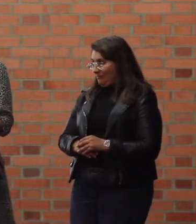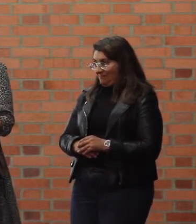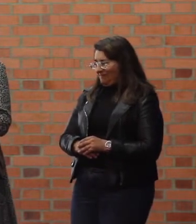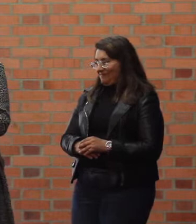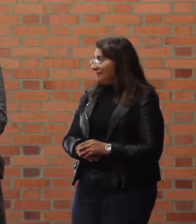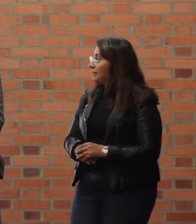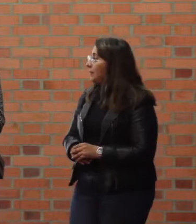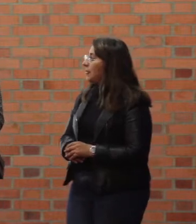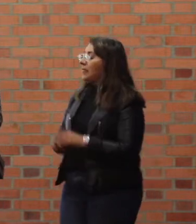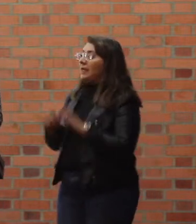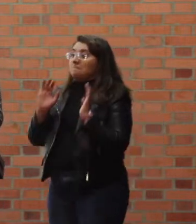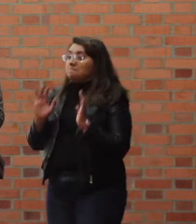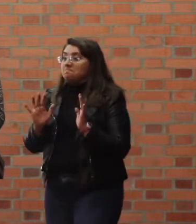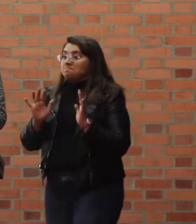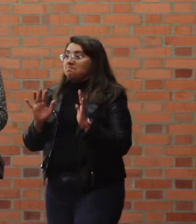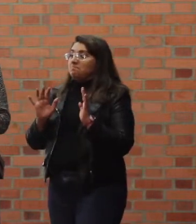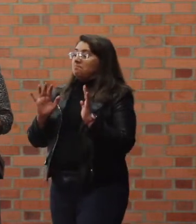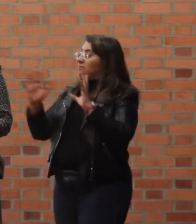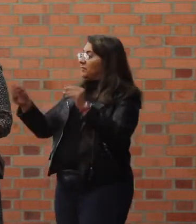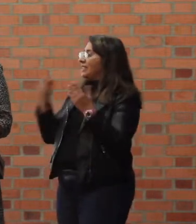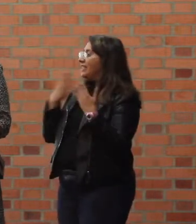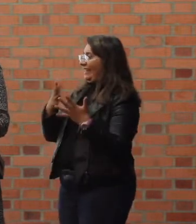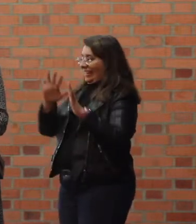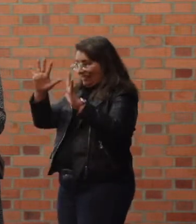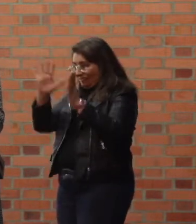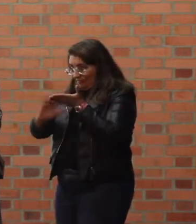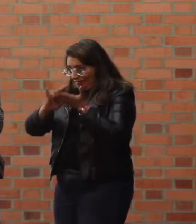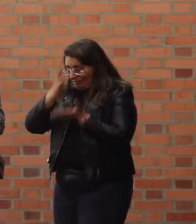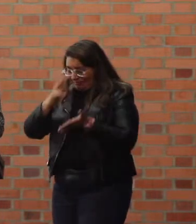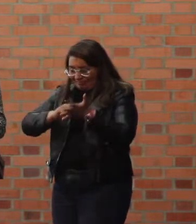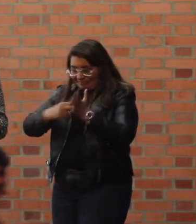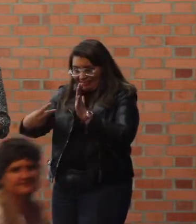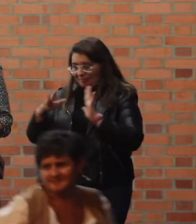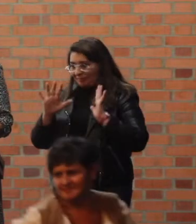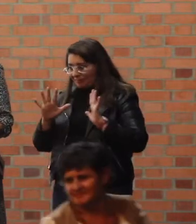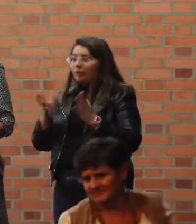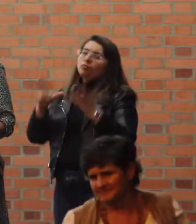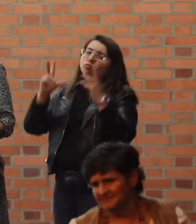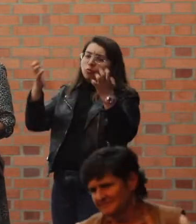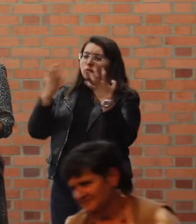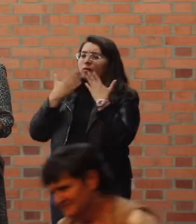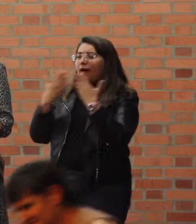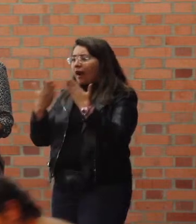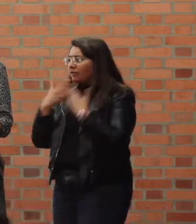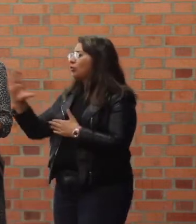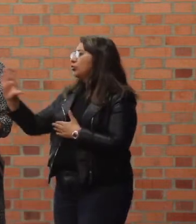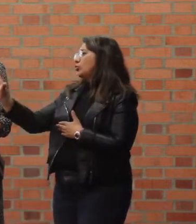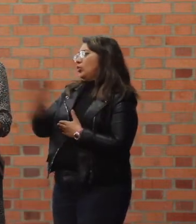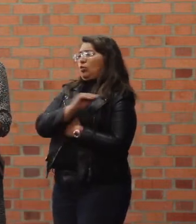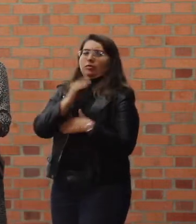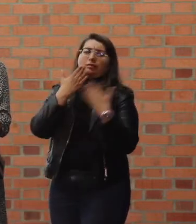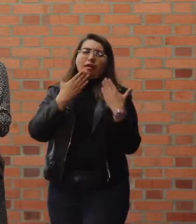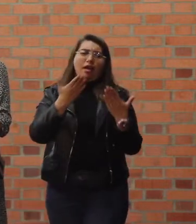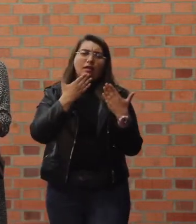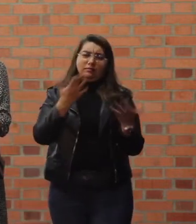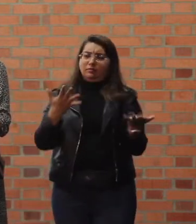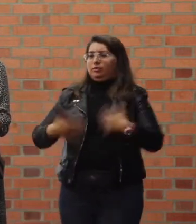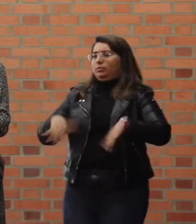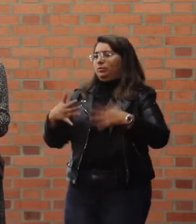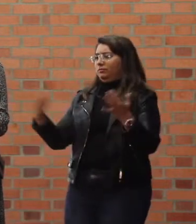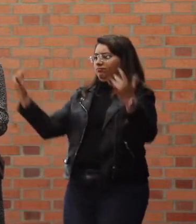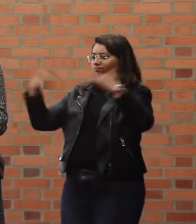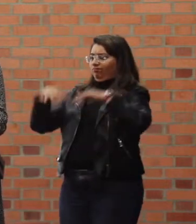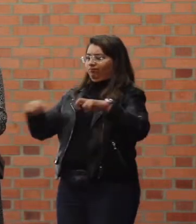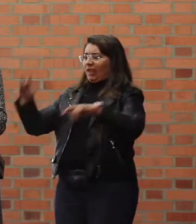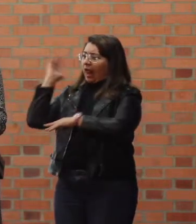después de este impase técnico volvemos Muchísimas gracias Mara y a todos y todas por la interesante